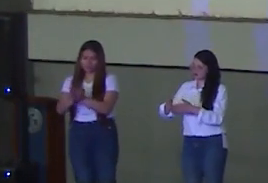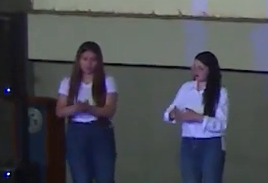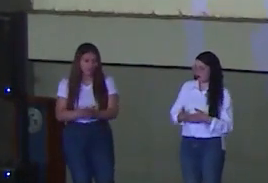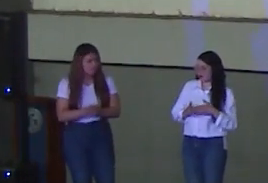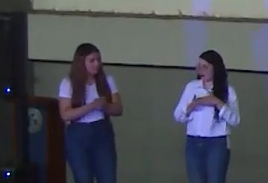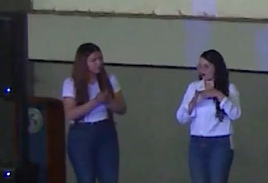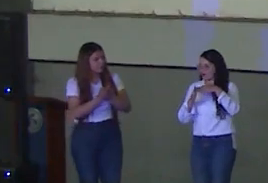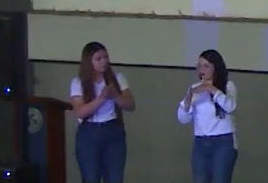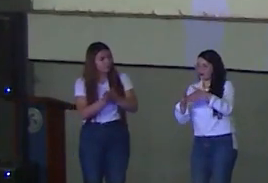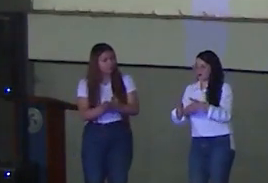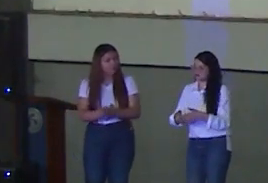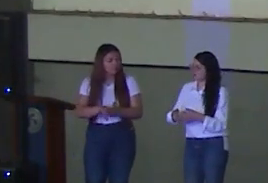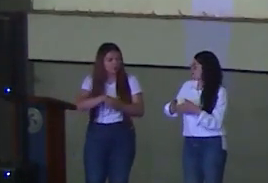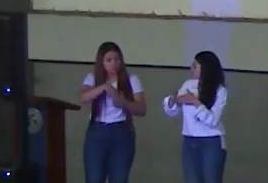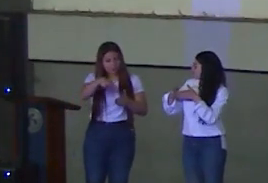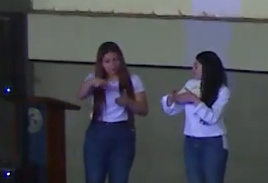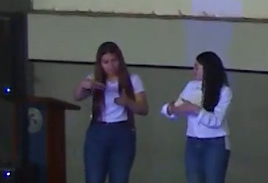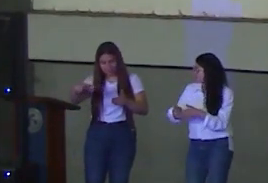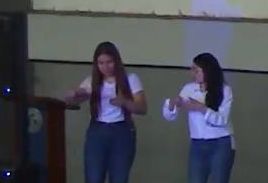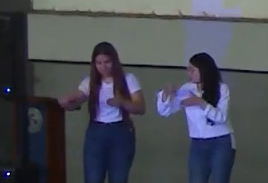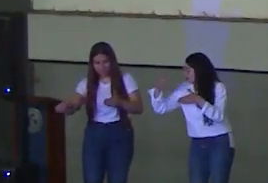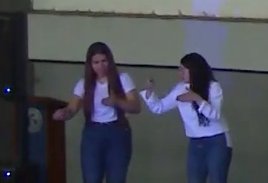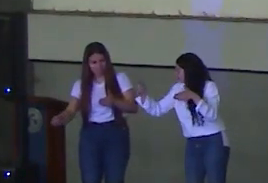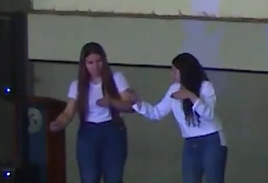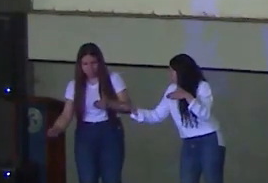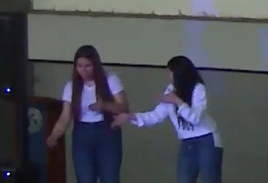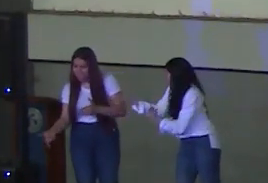Necesito un abrazo.